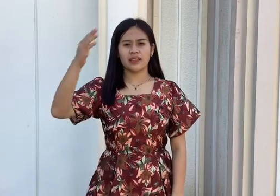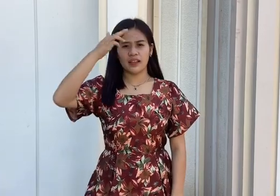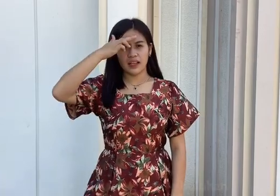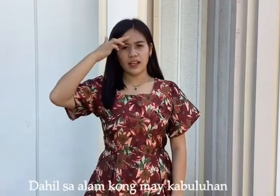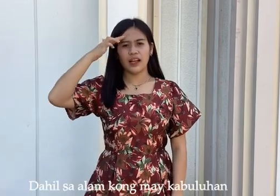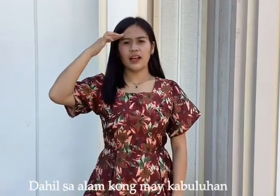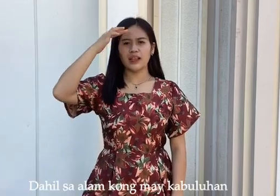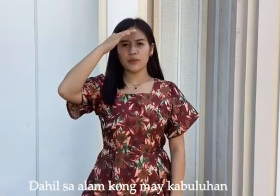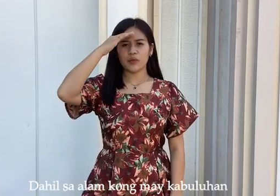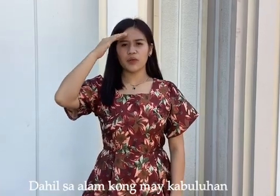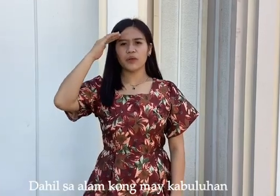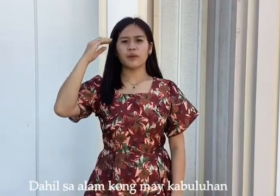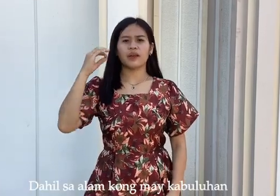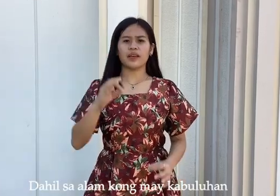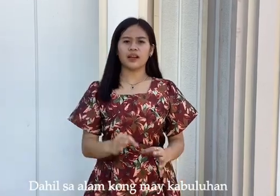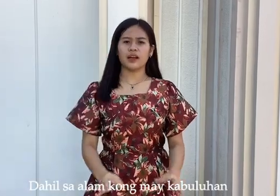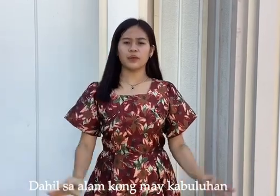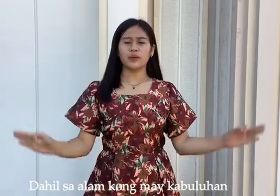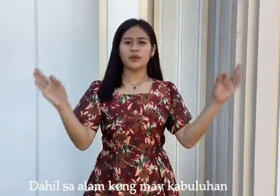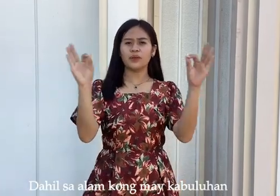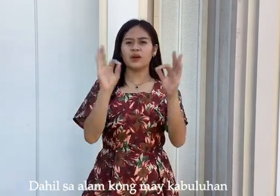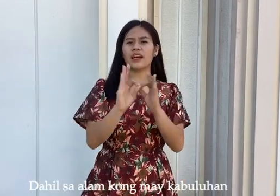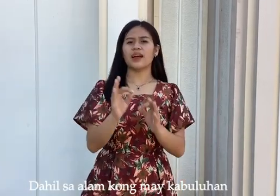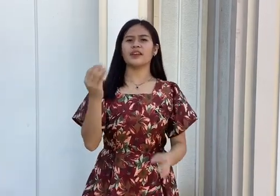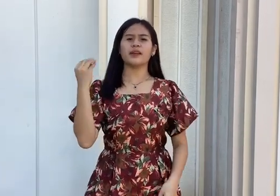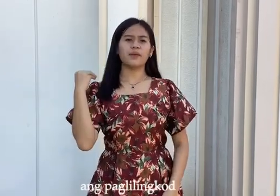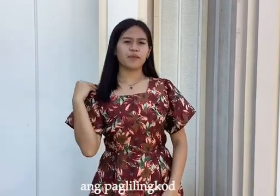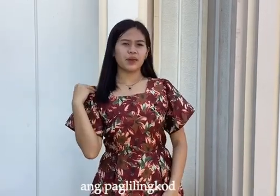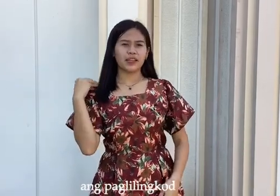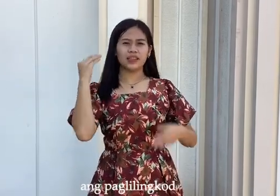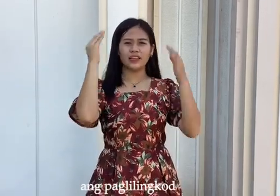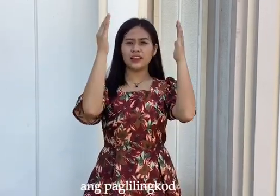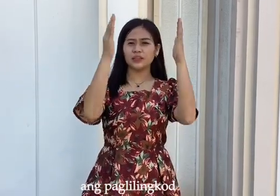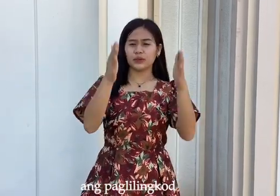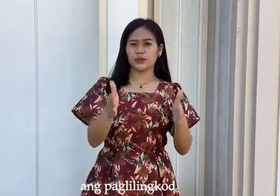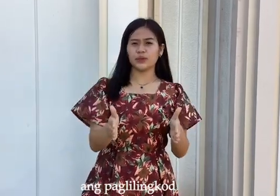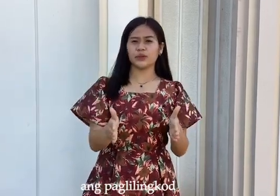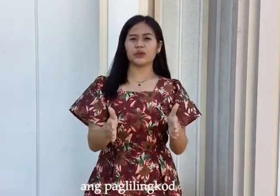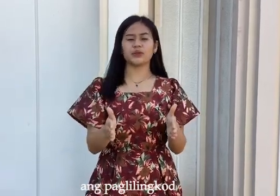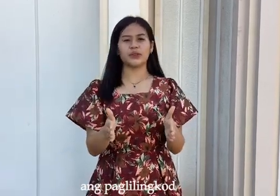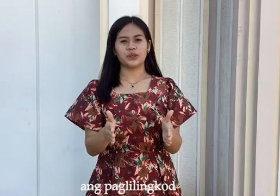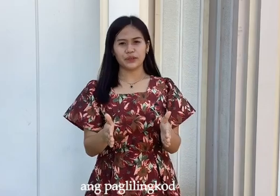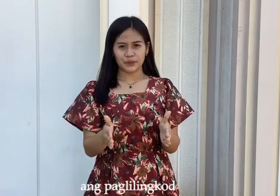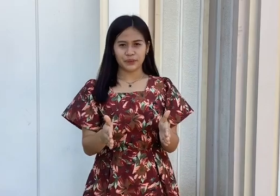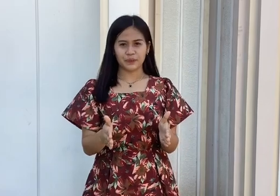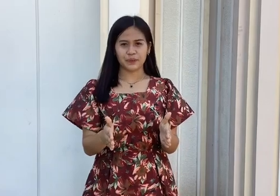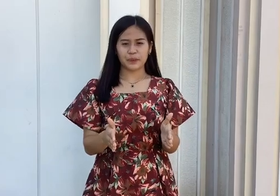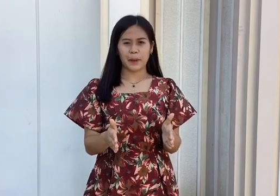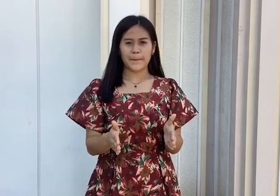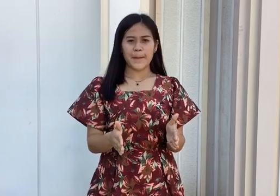dahil sa alam kong may kabuluhan ang paglilingkod.